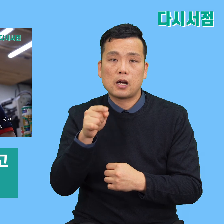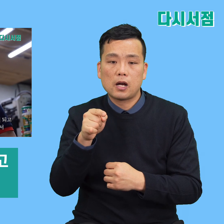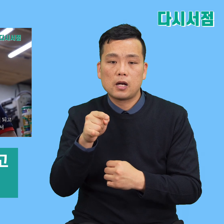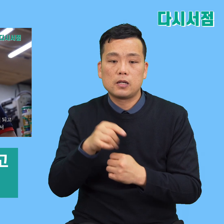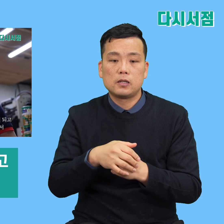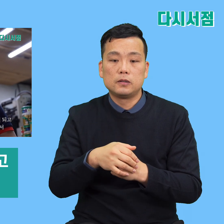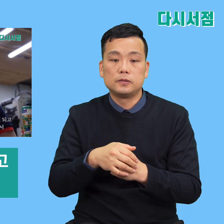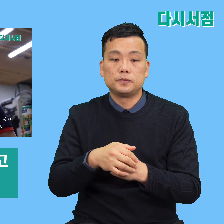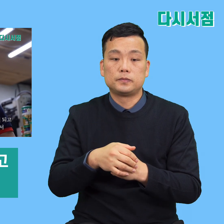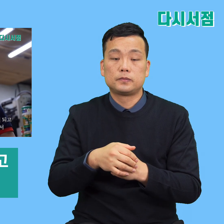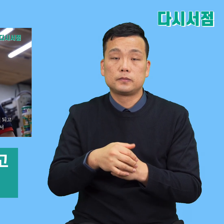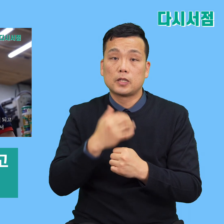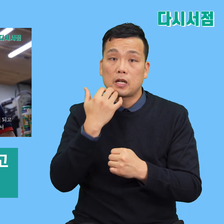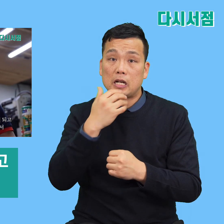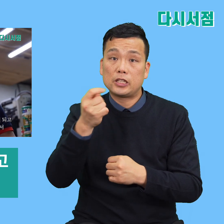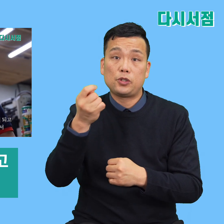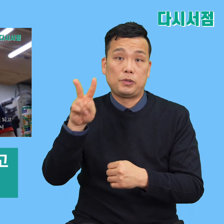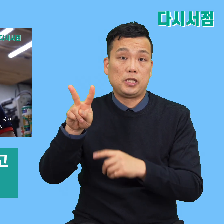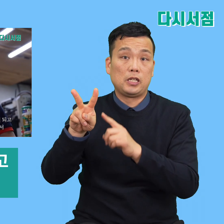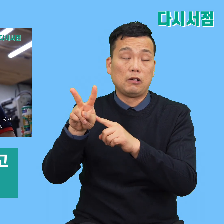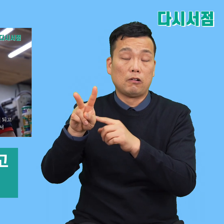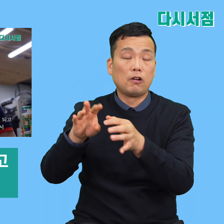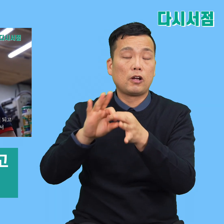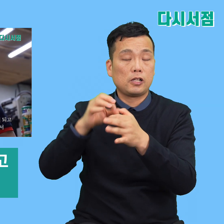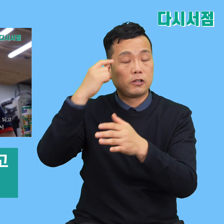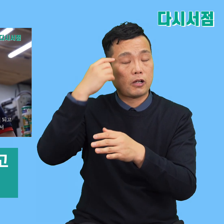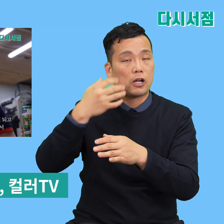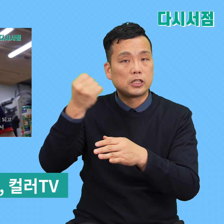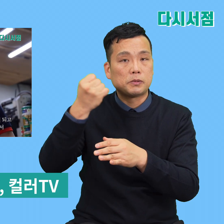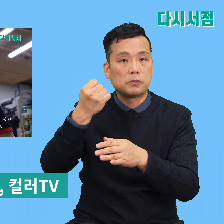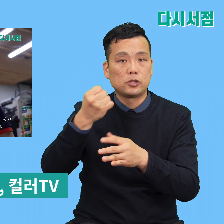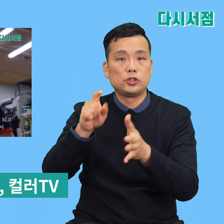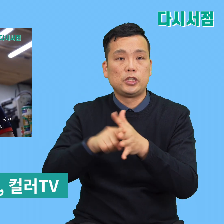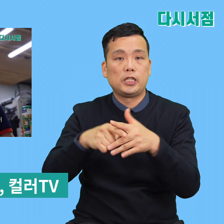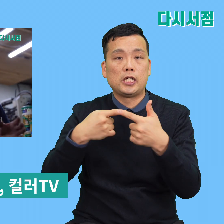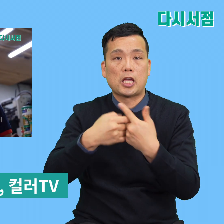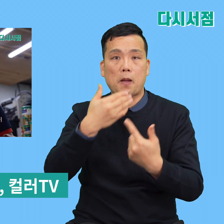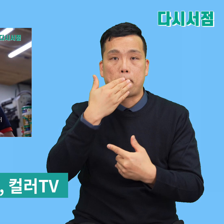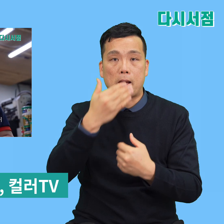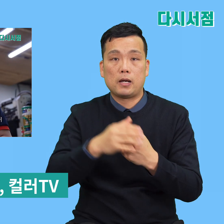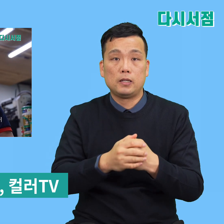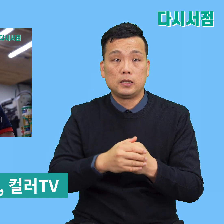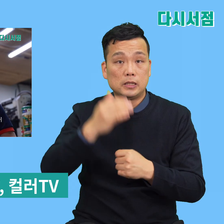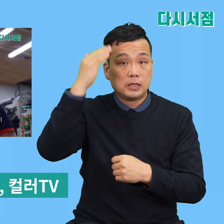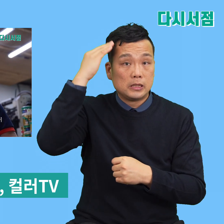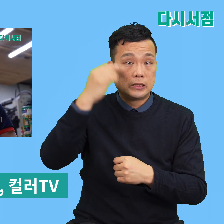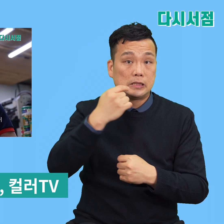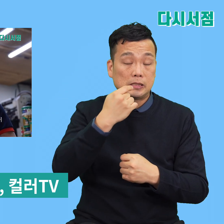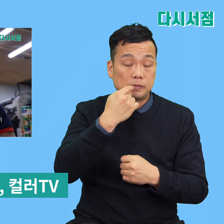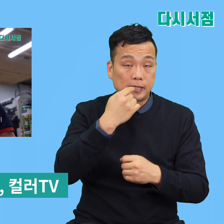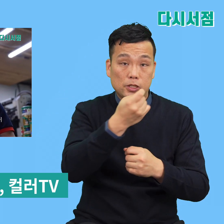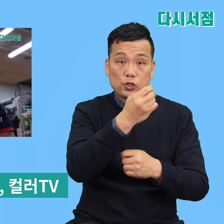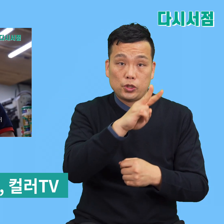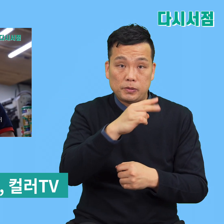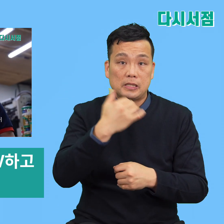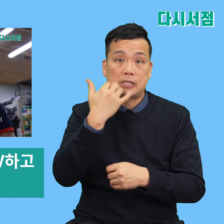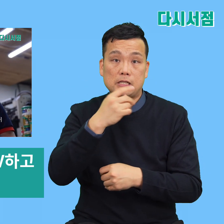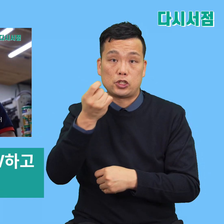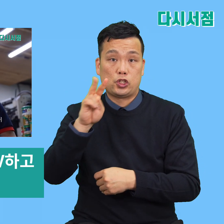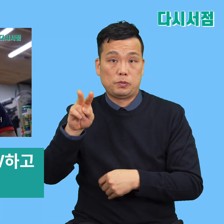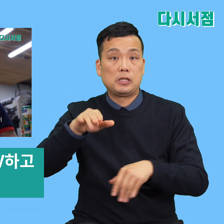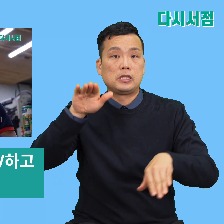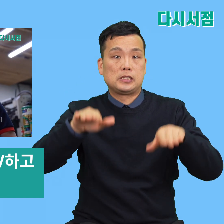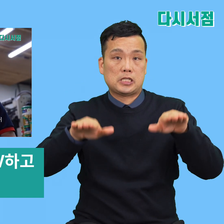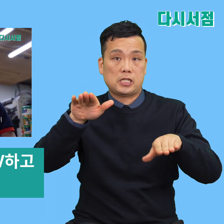4도 인쇄는 이제 그 칼라 테레비라고 생각하면 되는 거지. 쉽게 말해서는 흑백 테레비, 칼라 테레비. 그래갖고